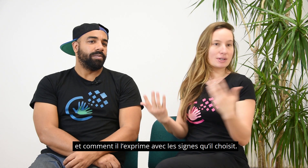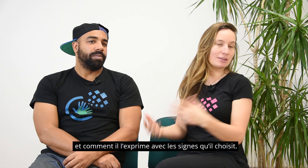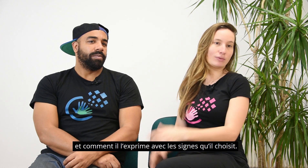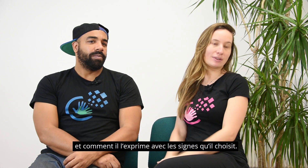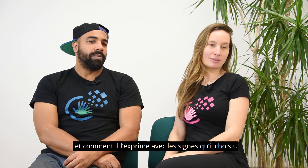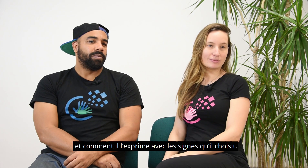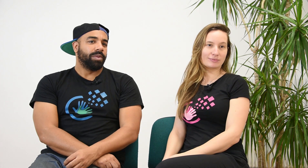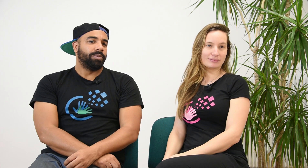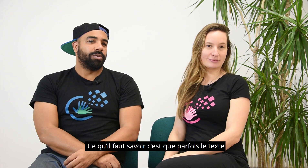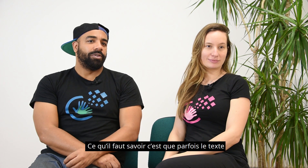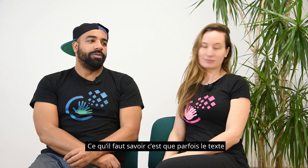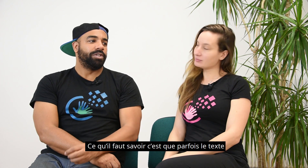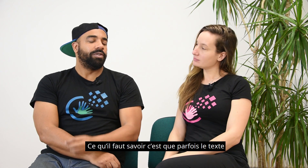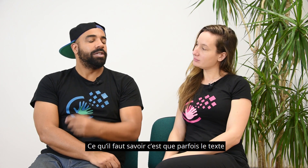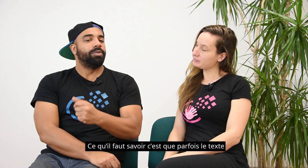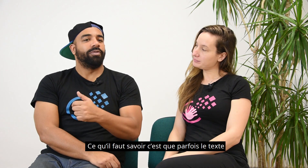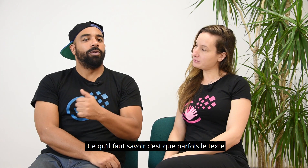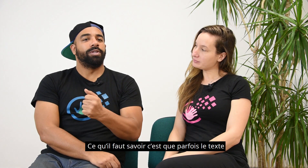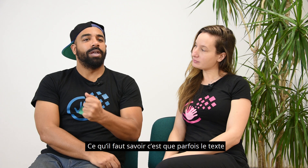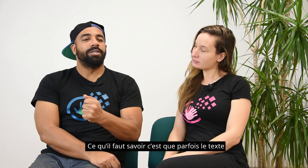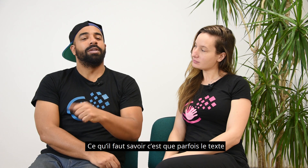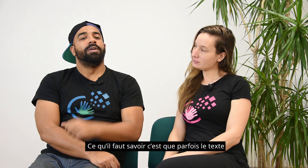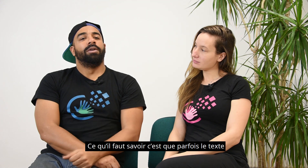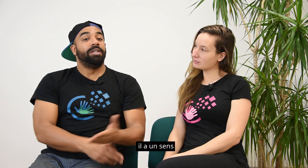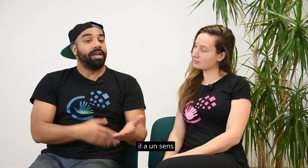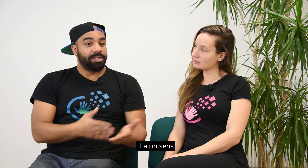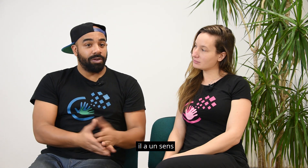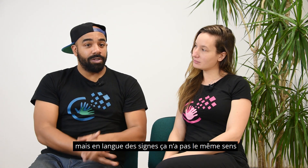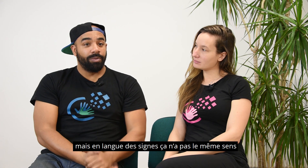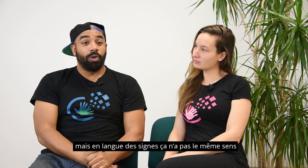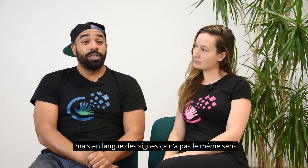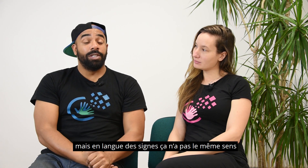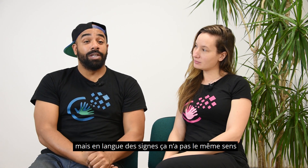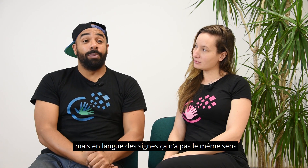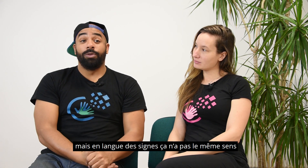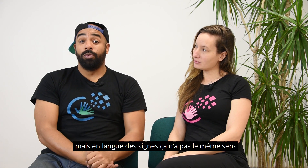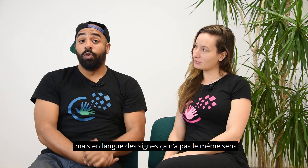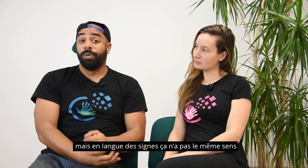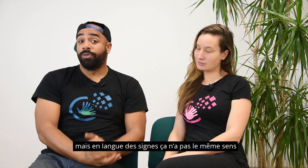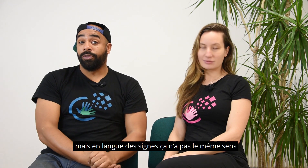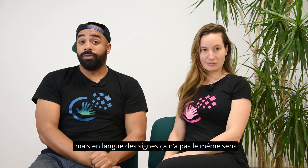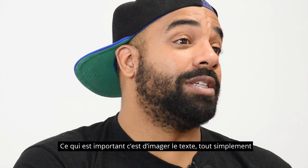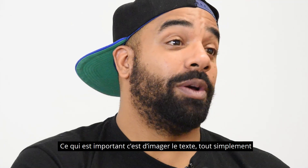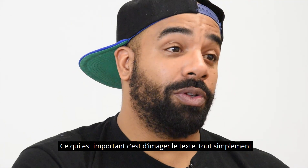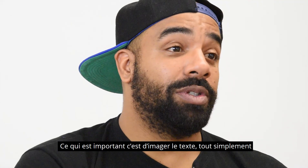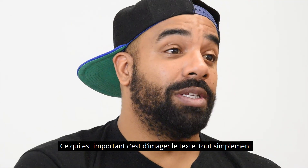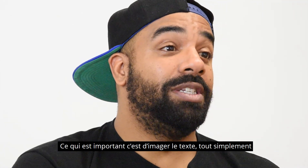choisit en fait. Parce que ce qu'il faut savoir, c'est que parfois le texte, il a un sens, mais en langue des signes, ça n'a pas du tout le même sens. Ce qui est important, c'est